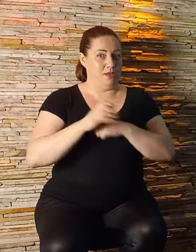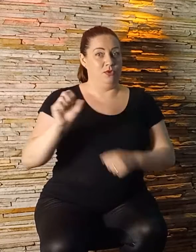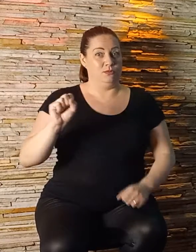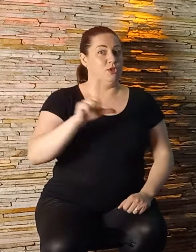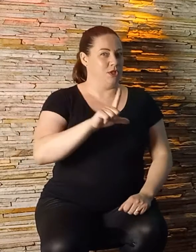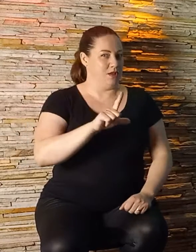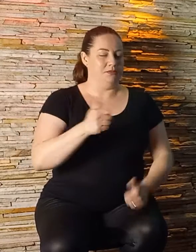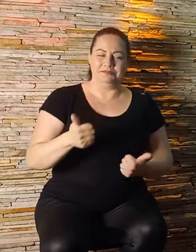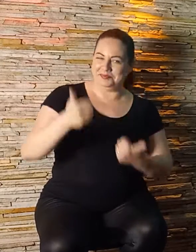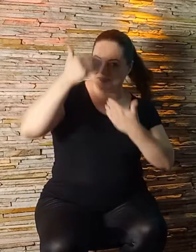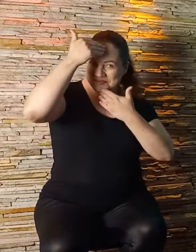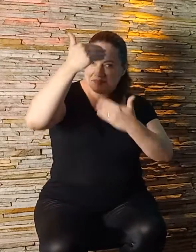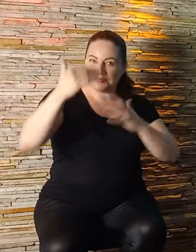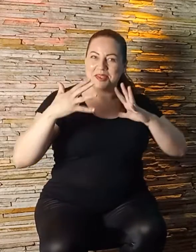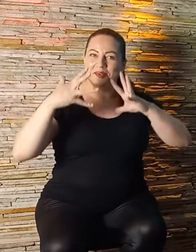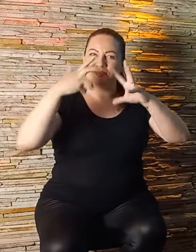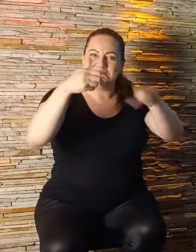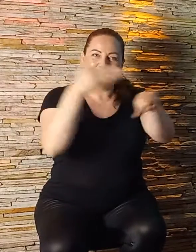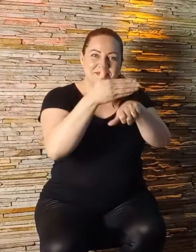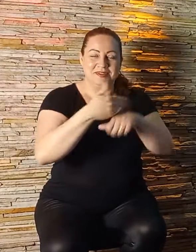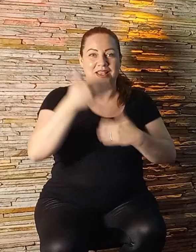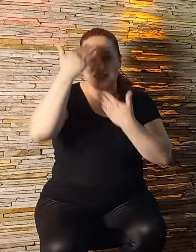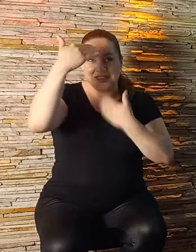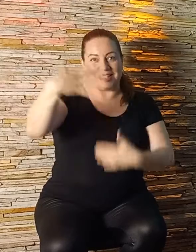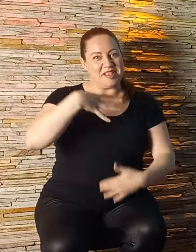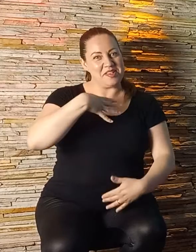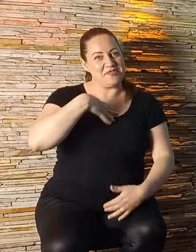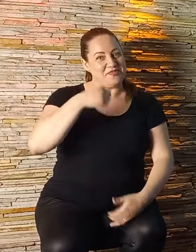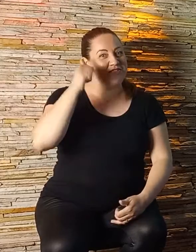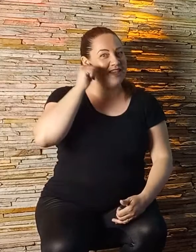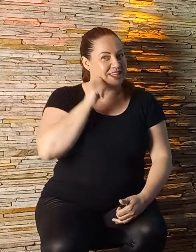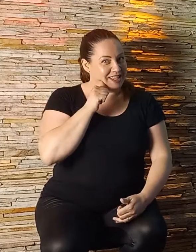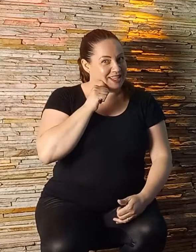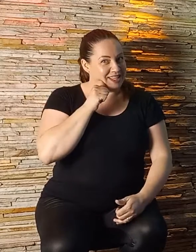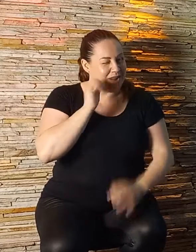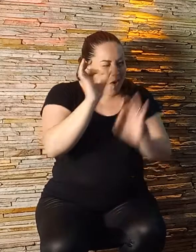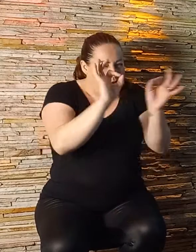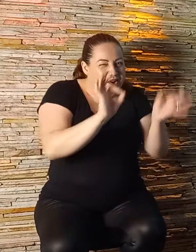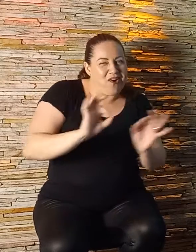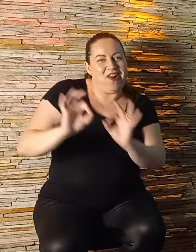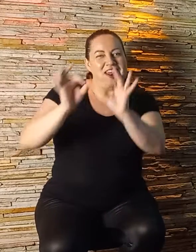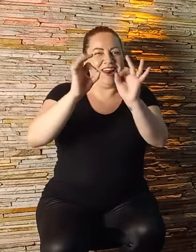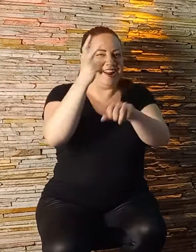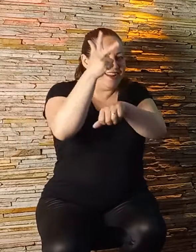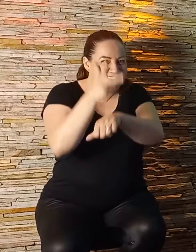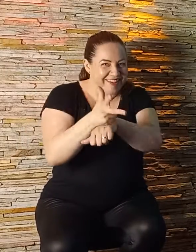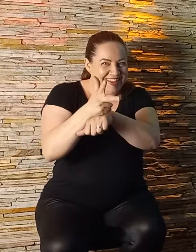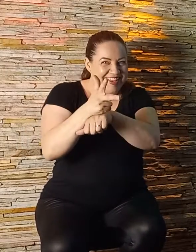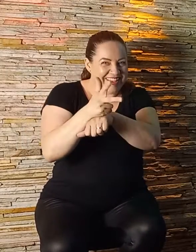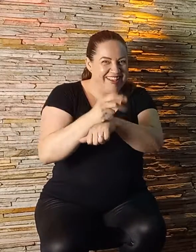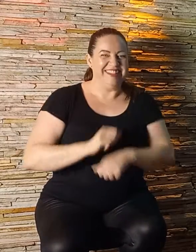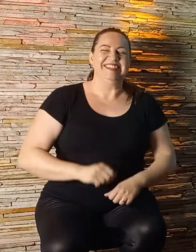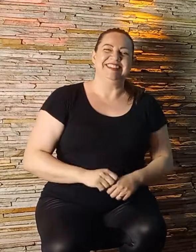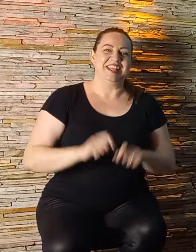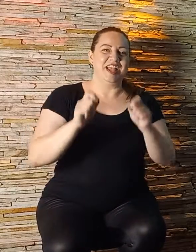com o André então muito obrigado a todos envolvidos agradeço a minha filha que tá de operadora de câmera